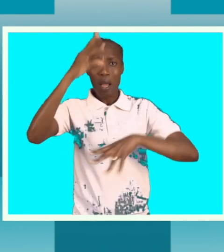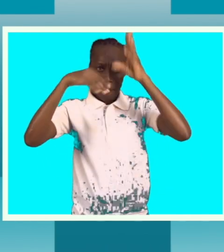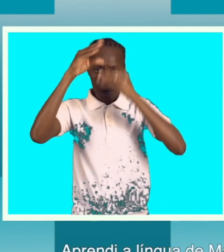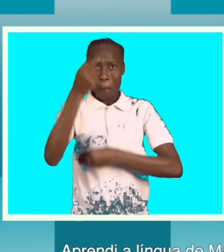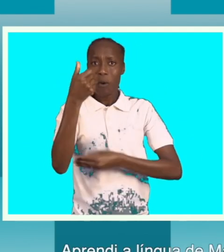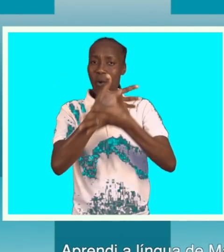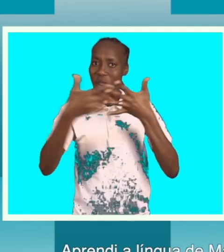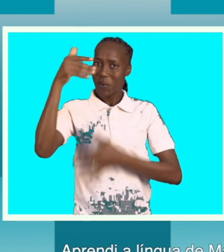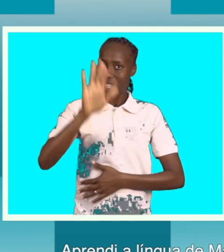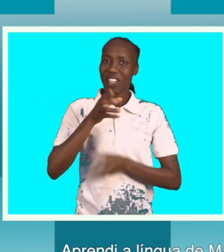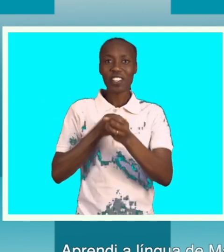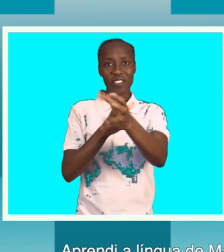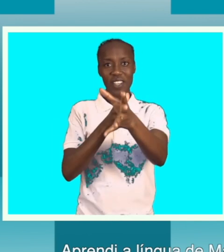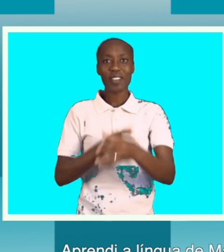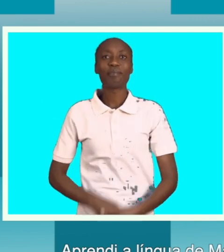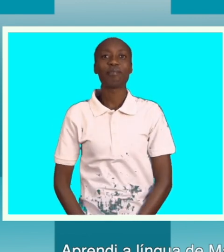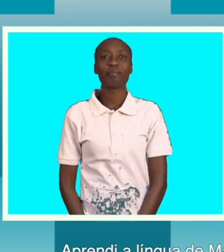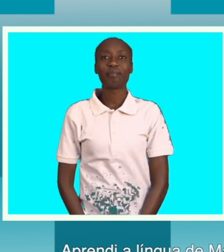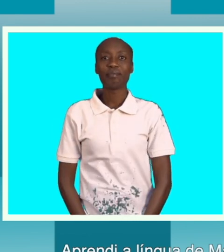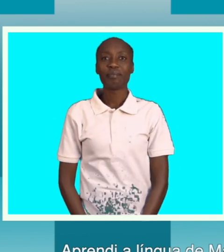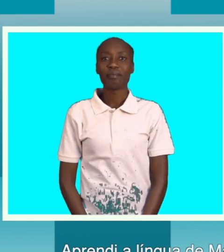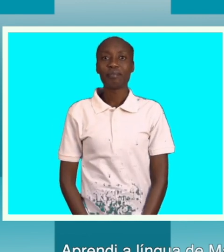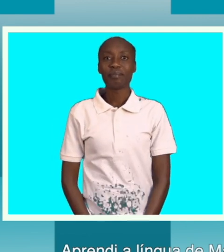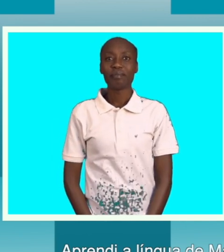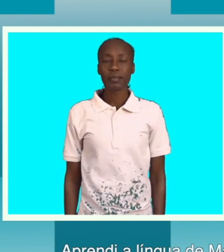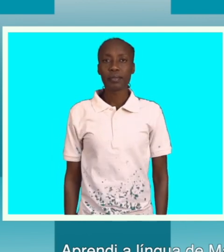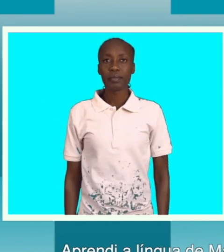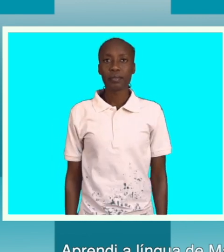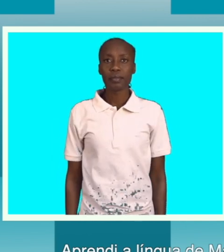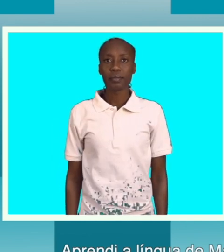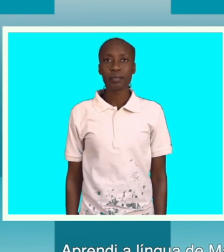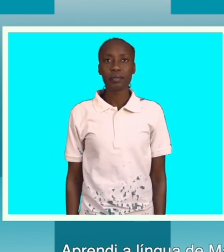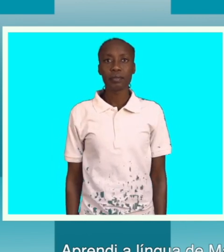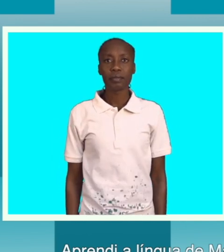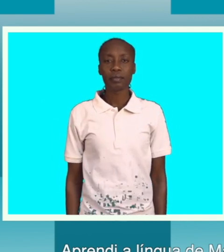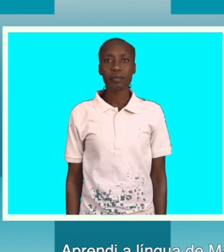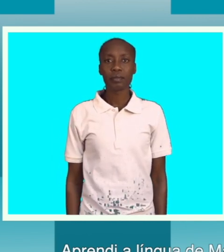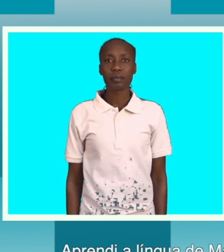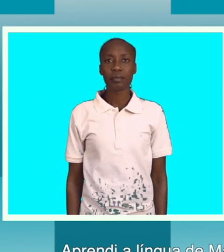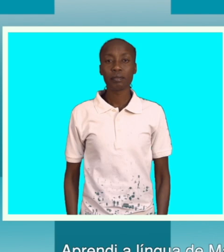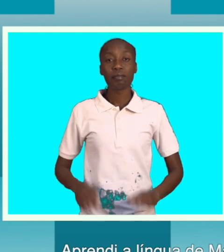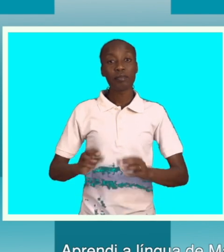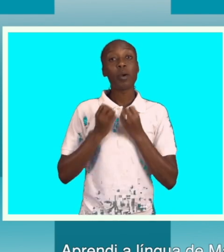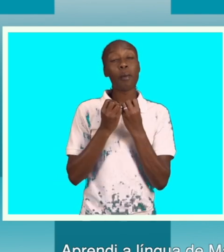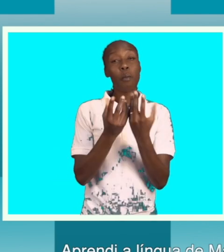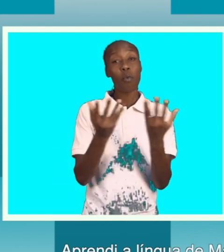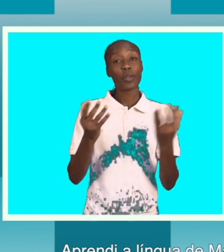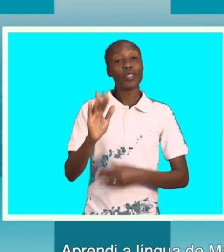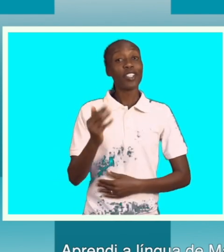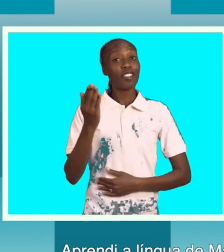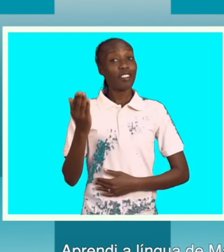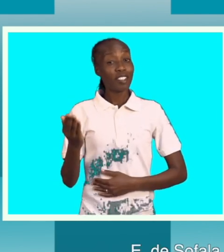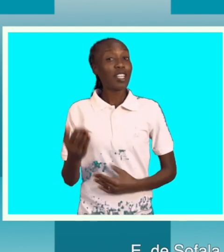falam Aprendi De Manica De Itacu A dizer Obrigada E